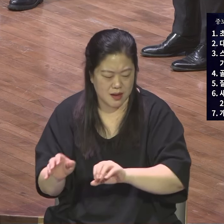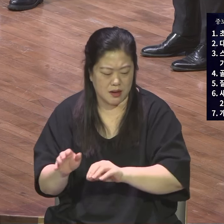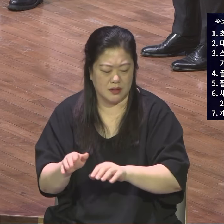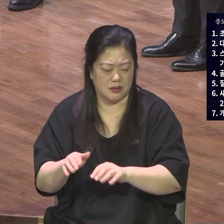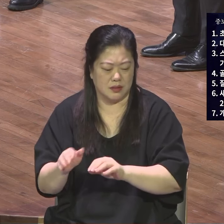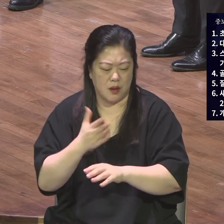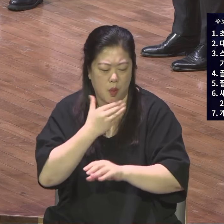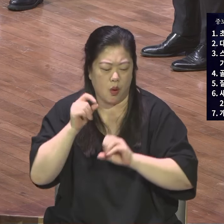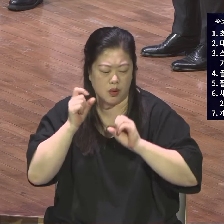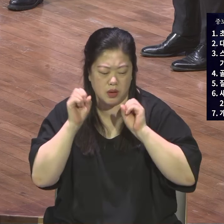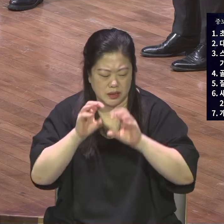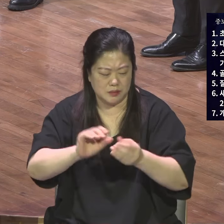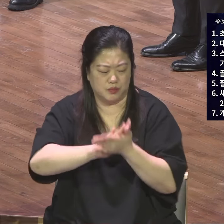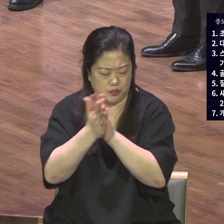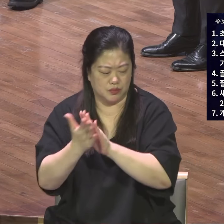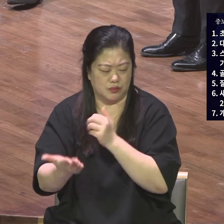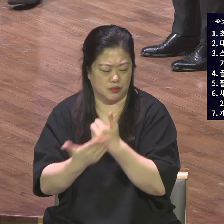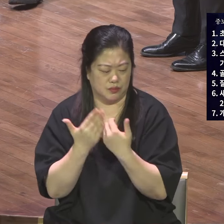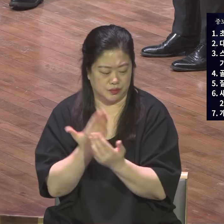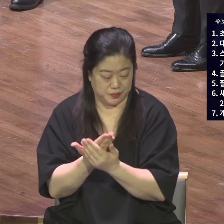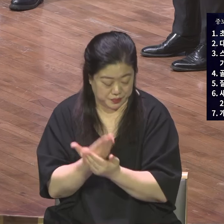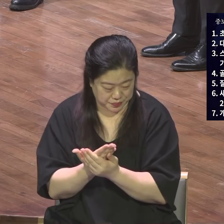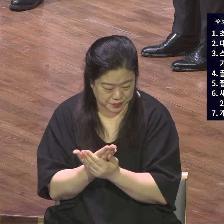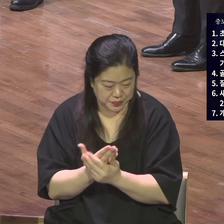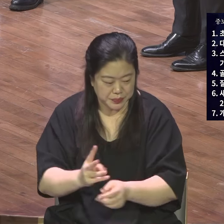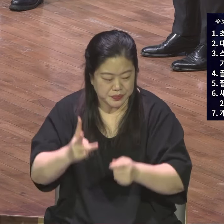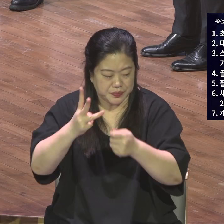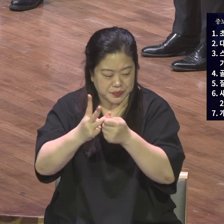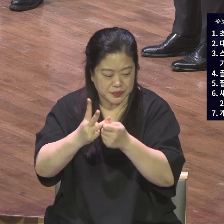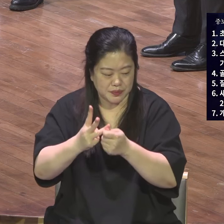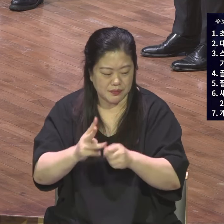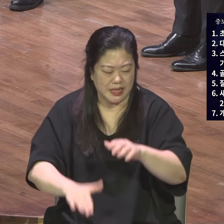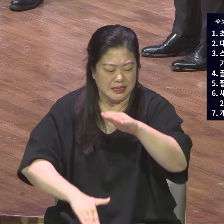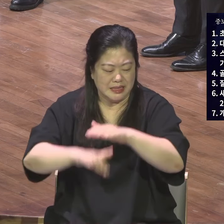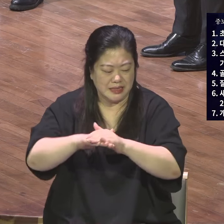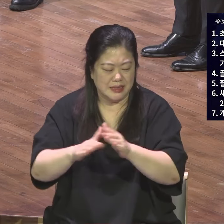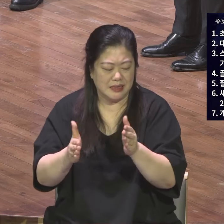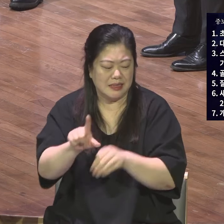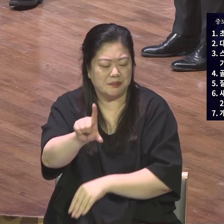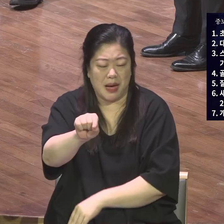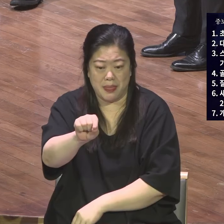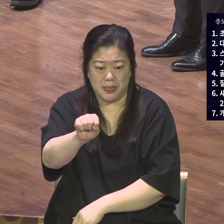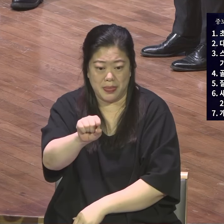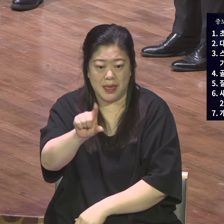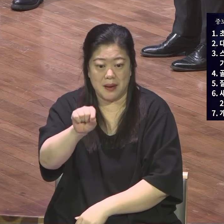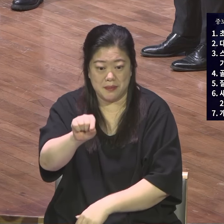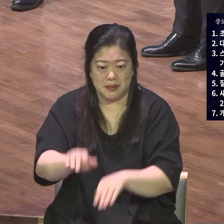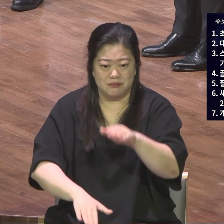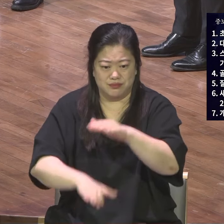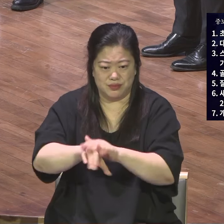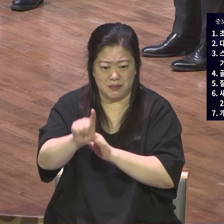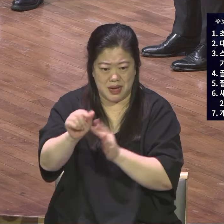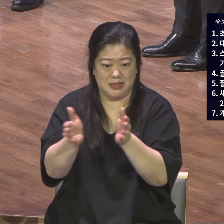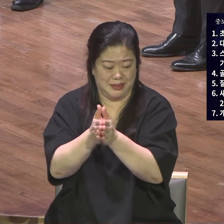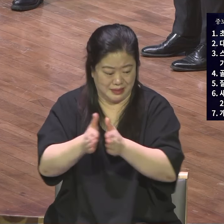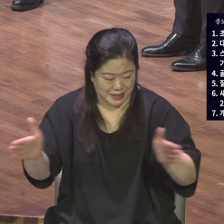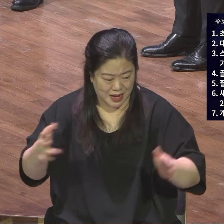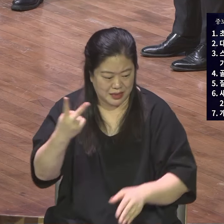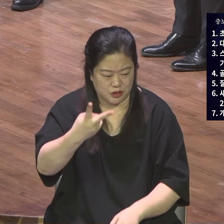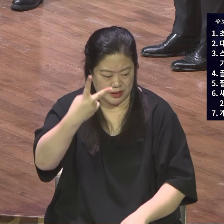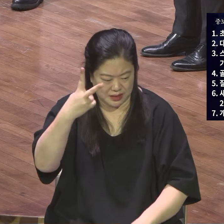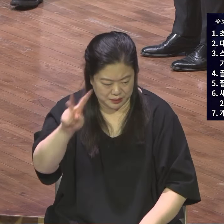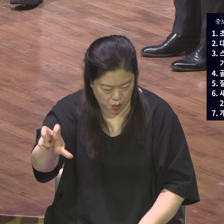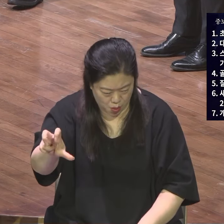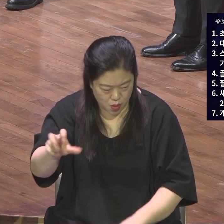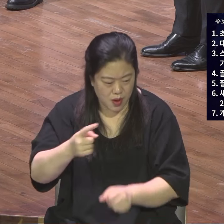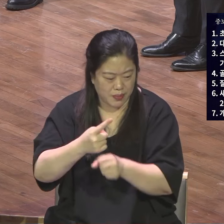주시옵소서. 특별히 우리 스타트만 2025 속에서 돌아오는 6월 16일